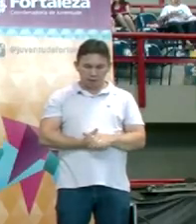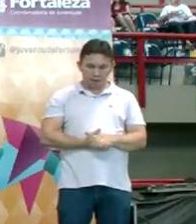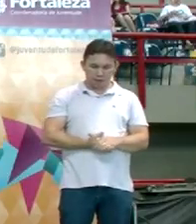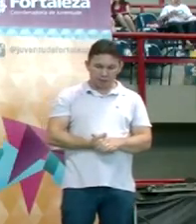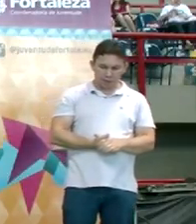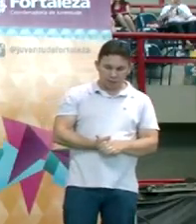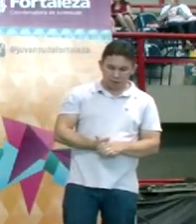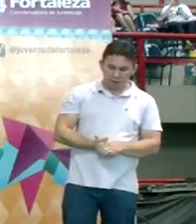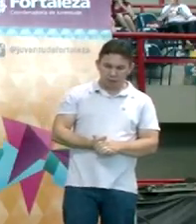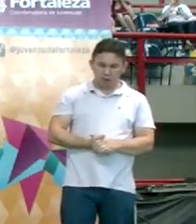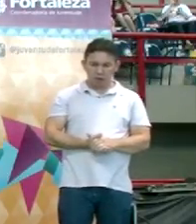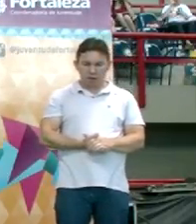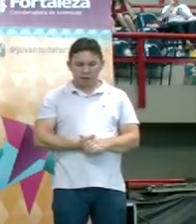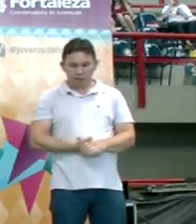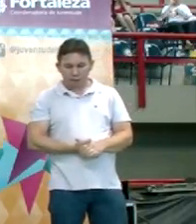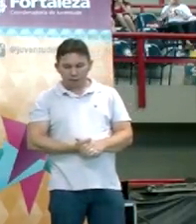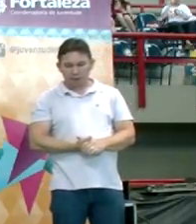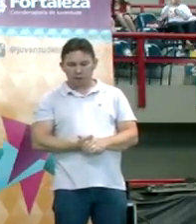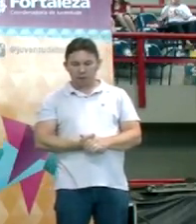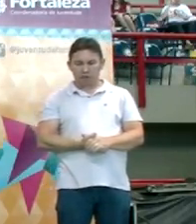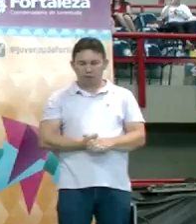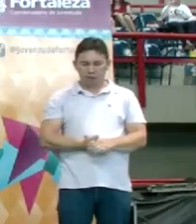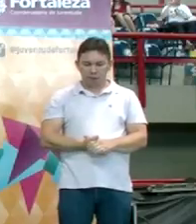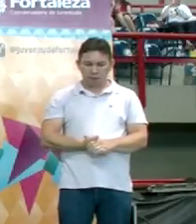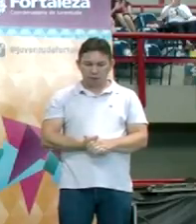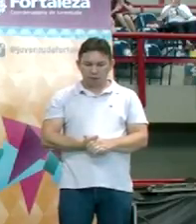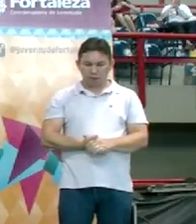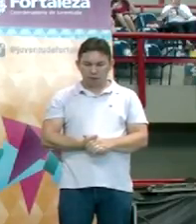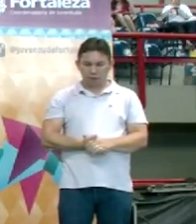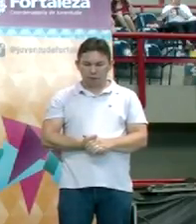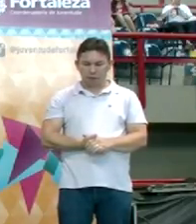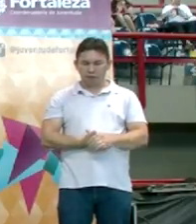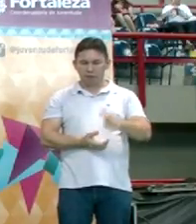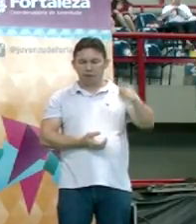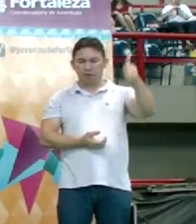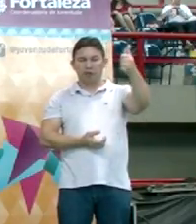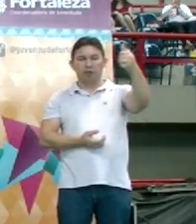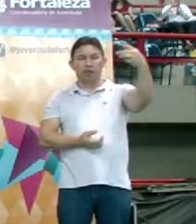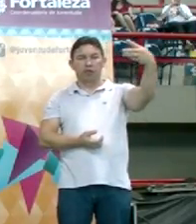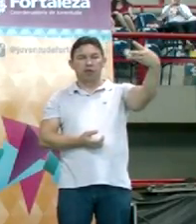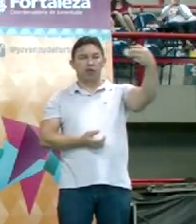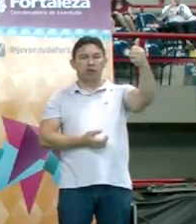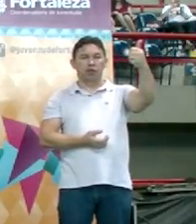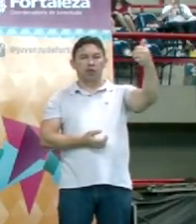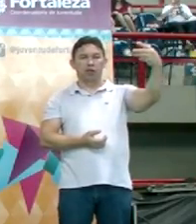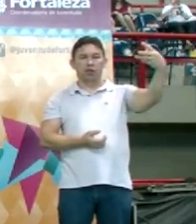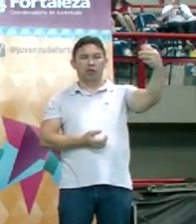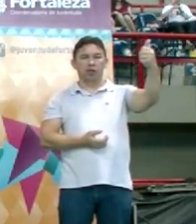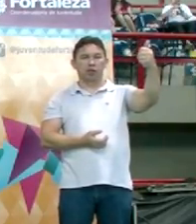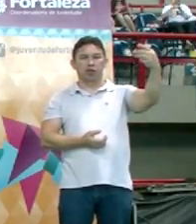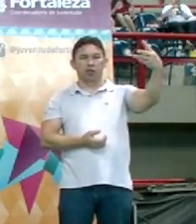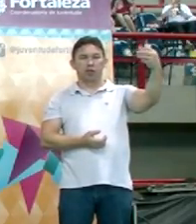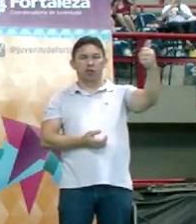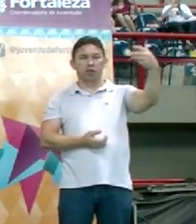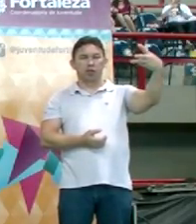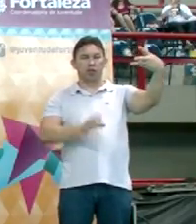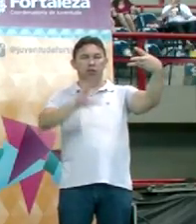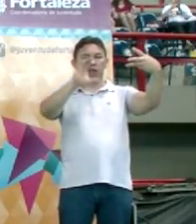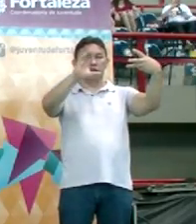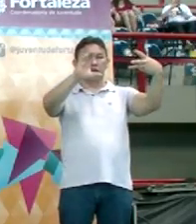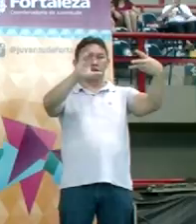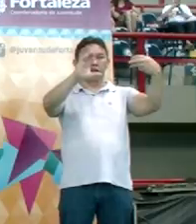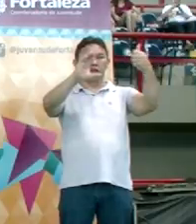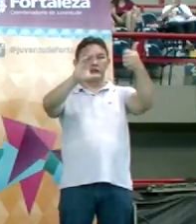tango. C de casa. 13ª, C de casa. 14ª, A